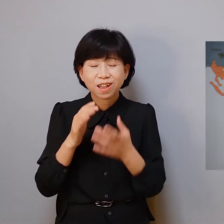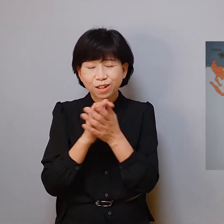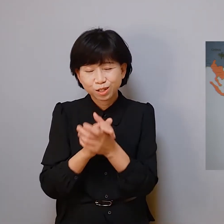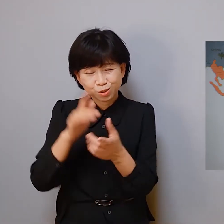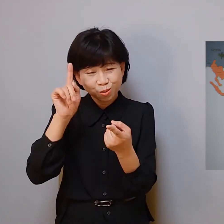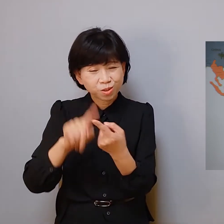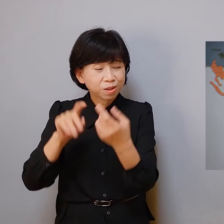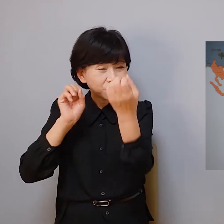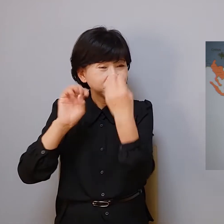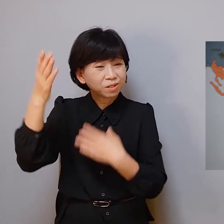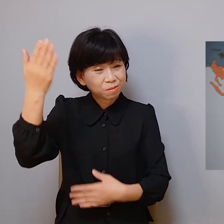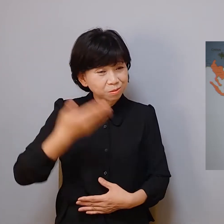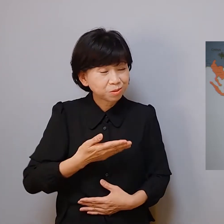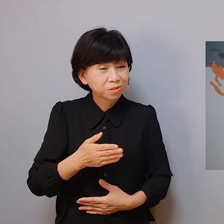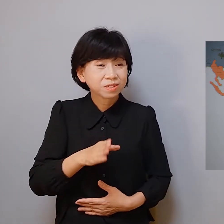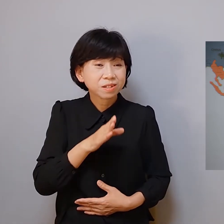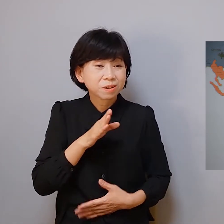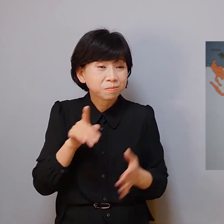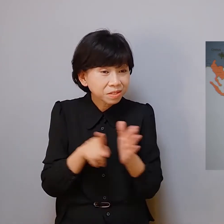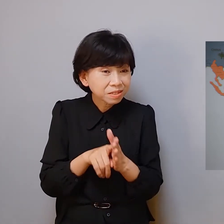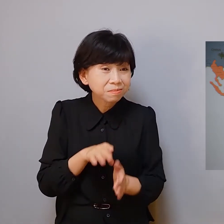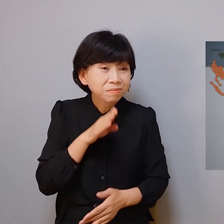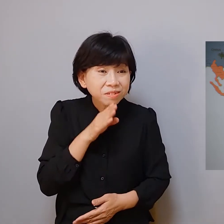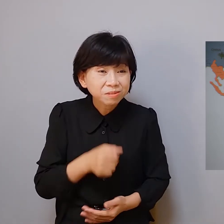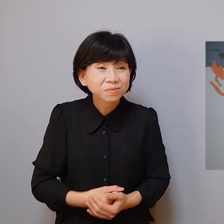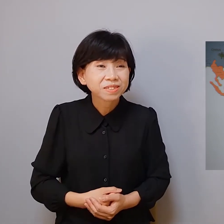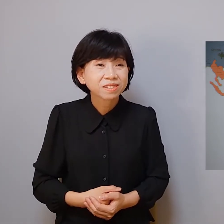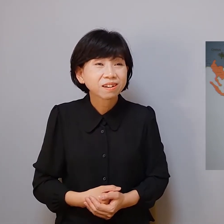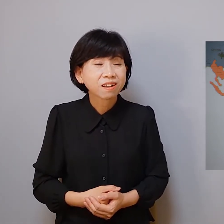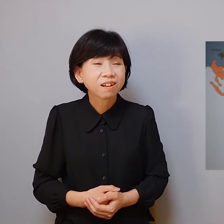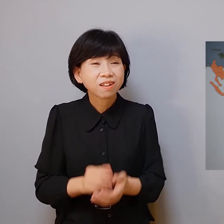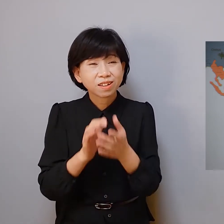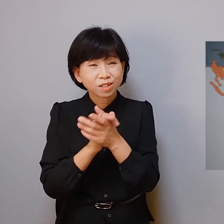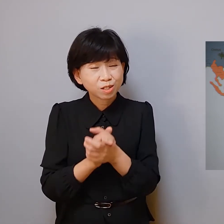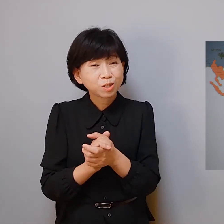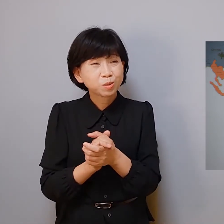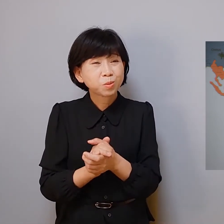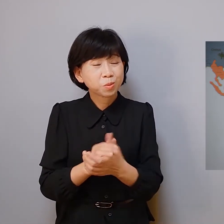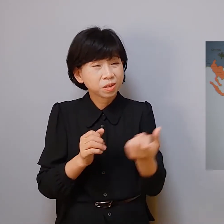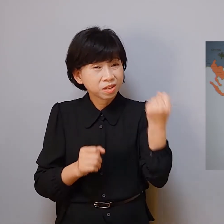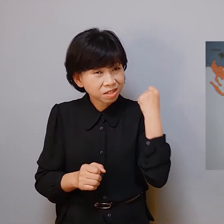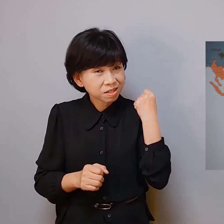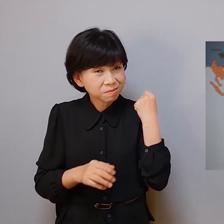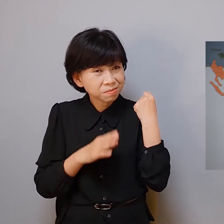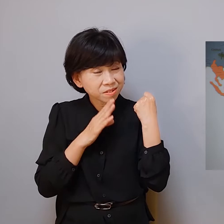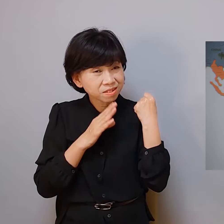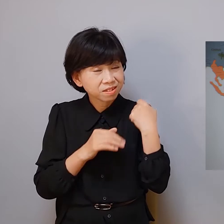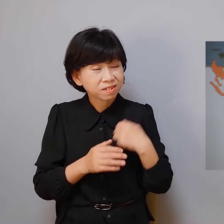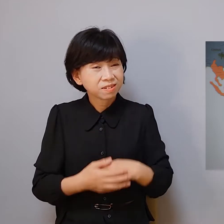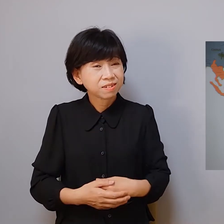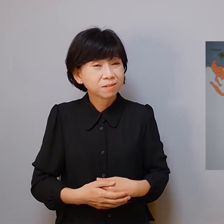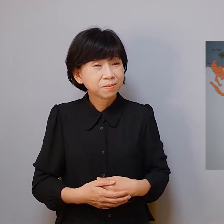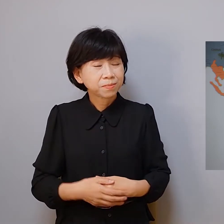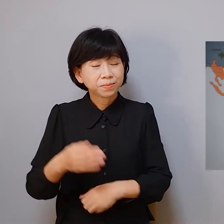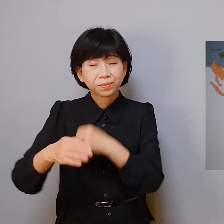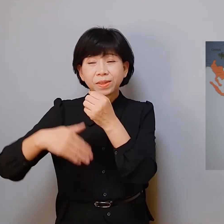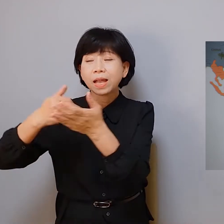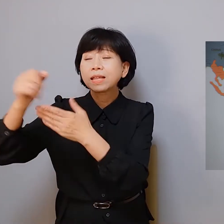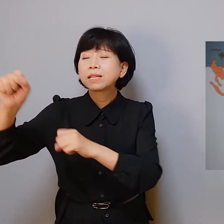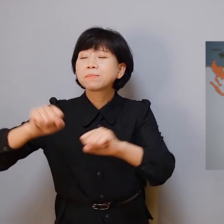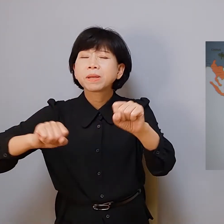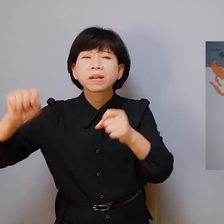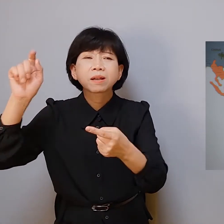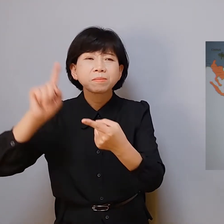대로 하나님께서 응답해 주시는 게 이게 믿음일까요? 이게 기도의 위력일까요? 우리는 하나님이 행하시는